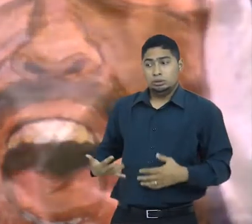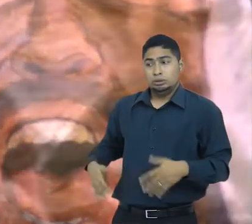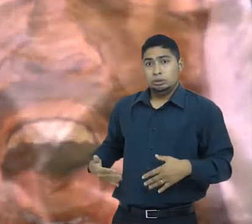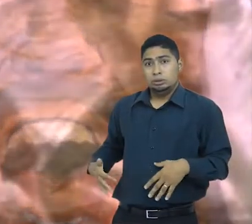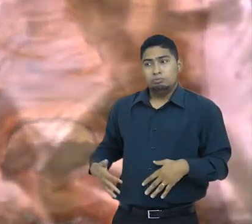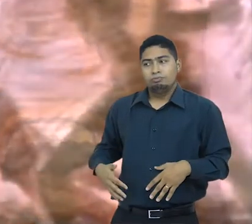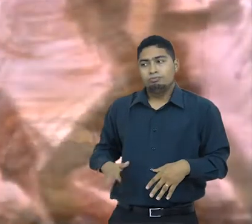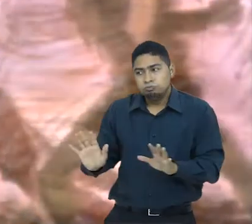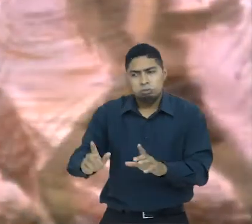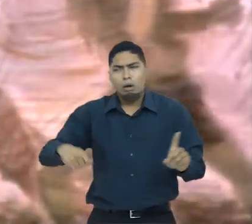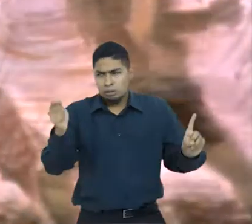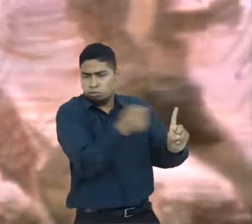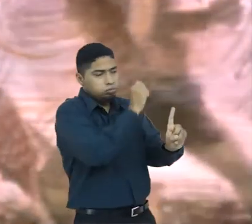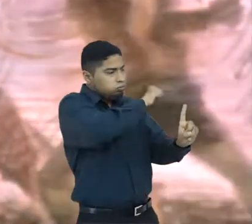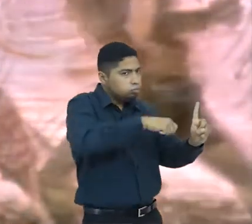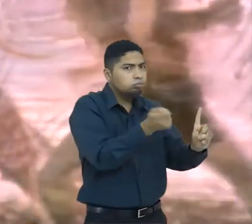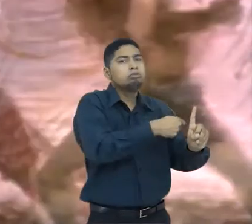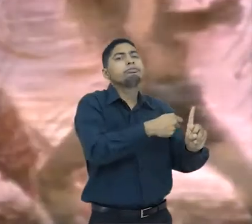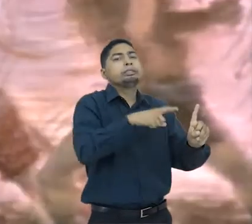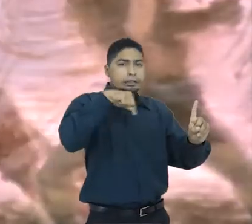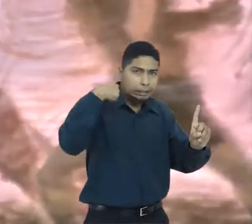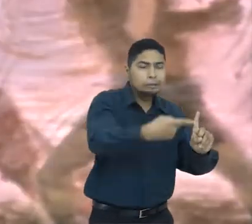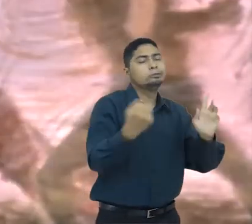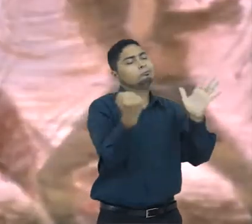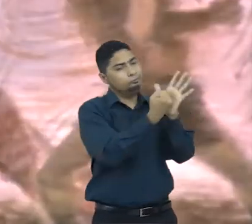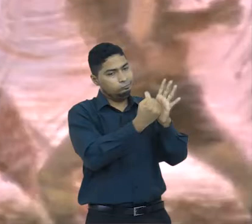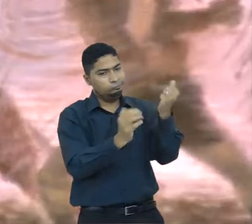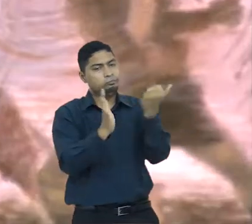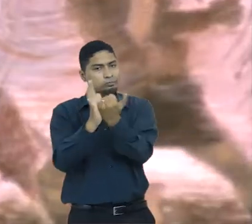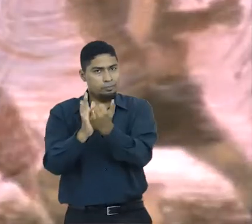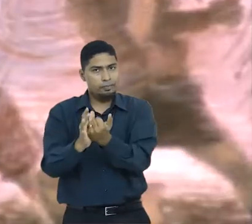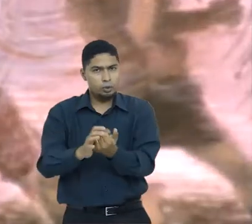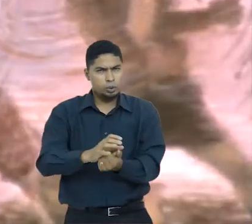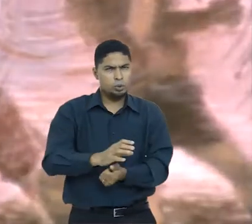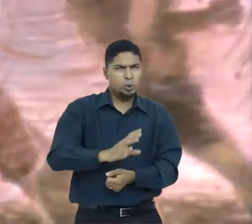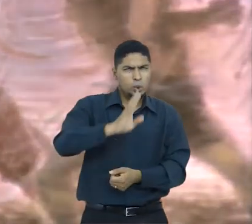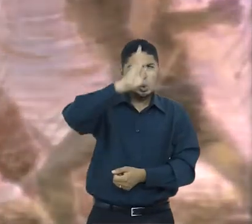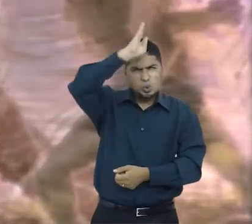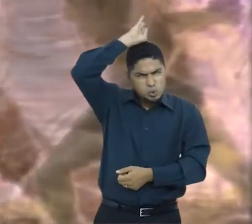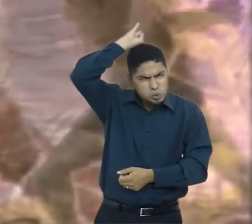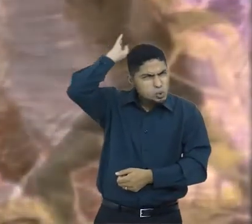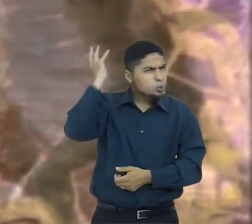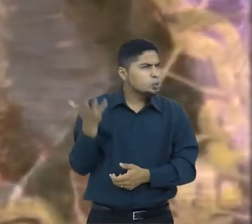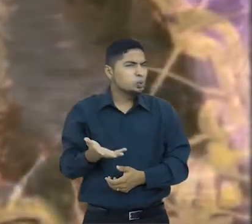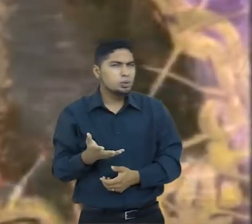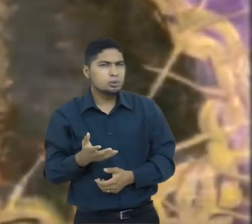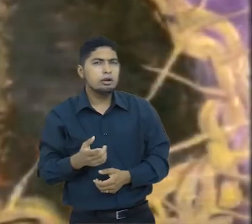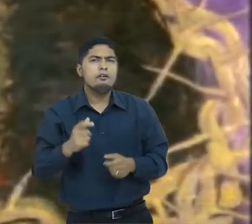povo, Pilatos mandou que açoitassem Jesus com violência e o crucificassem. Os soldados romanos, só para zombar de